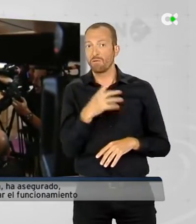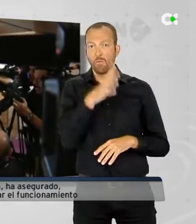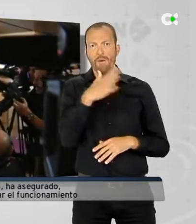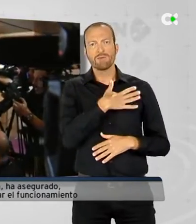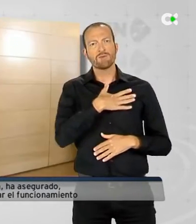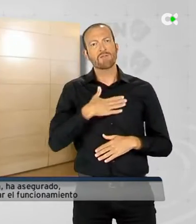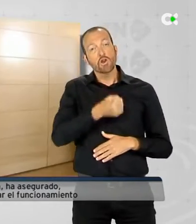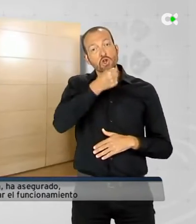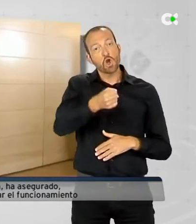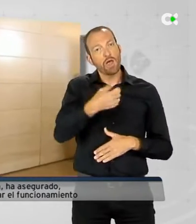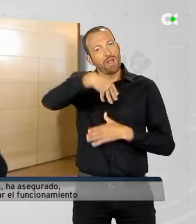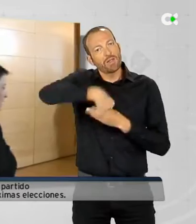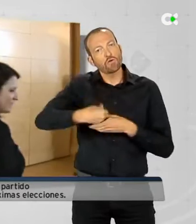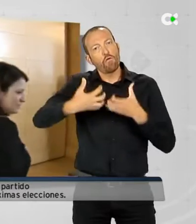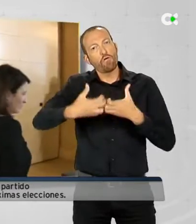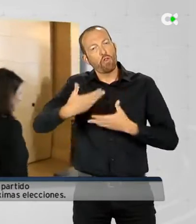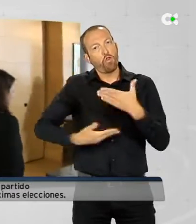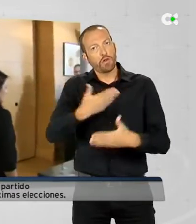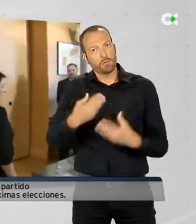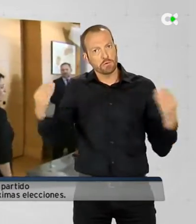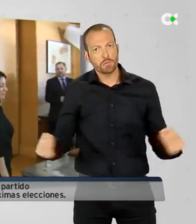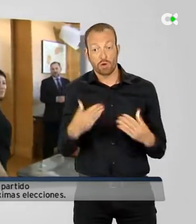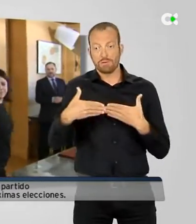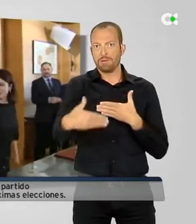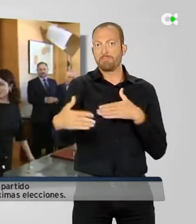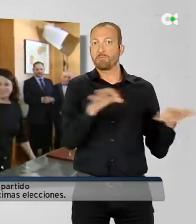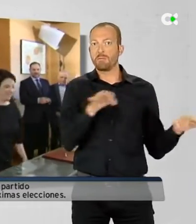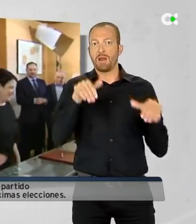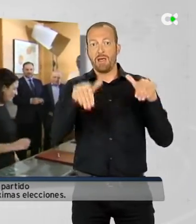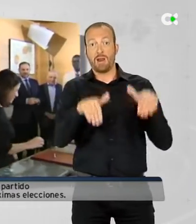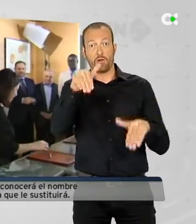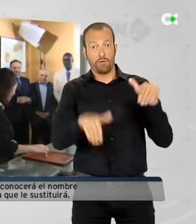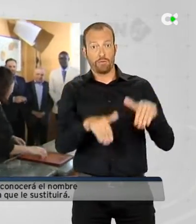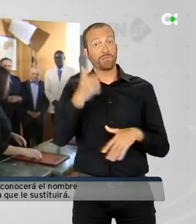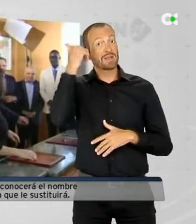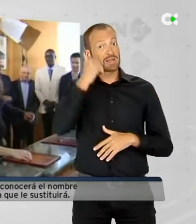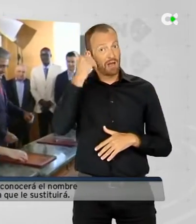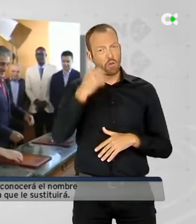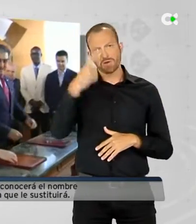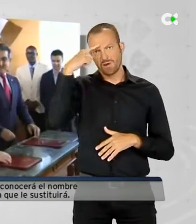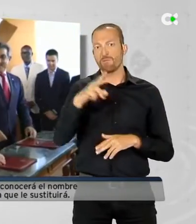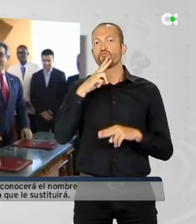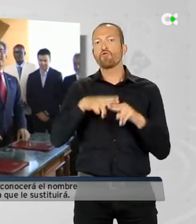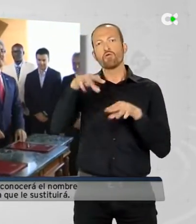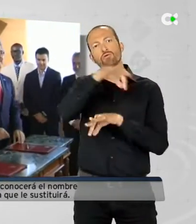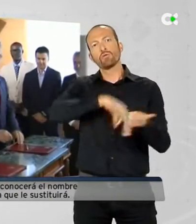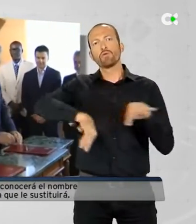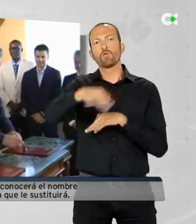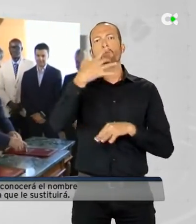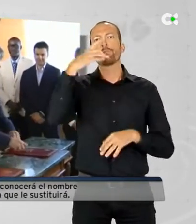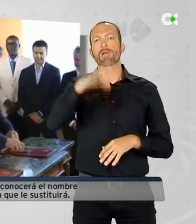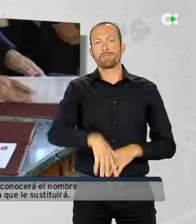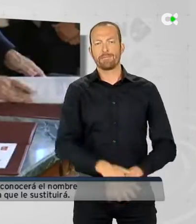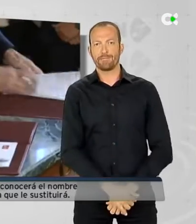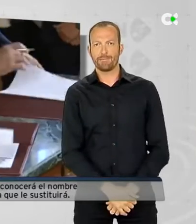persigue facilitar el funcionamiento del partido antes de las próximas elecciones. Este sábado se conocerá el nombre de la persona que le